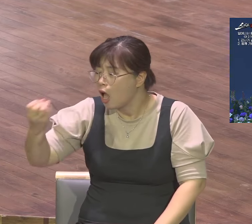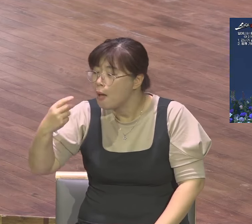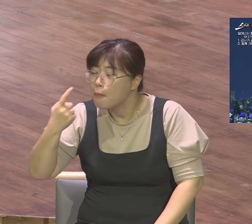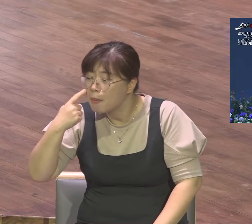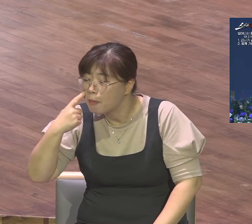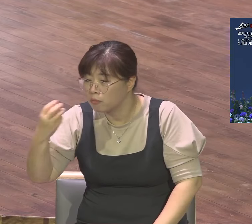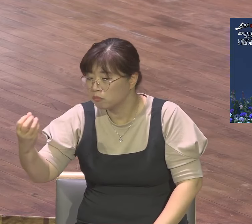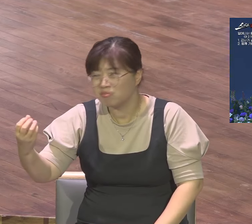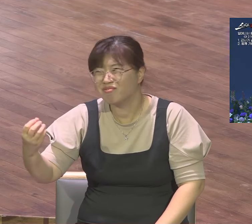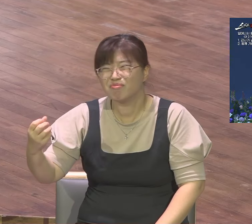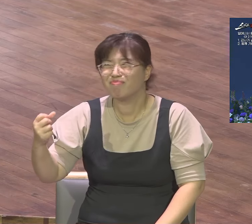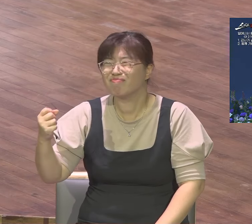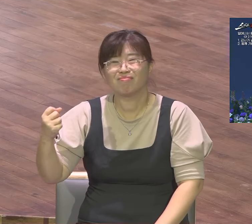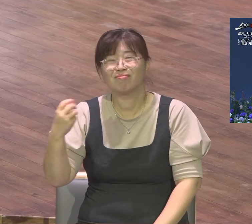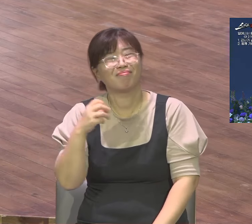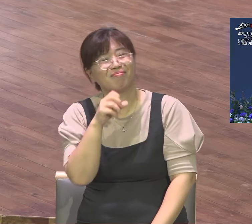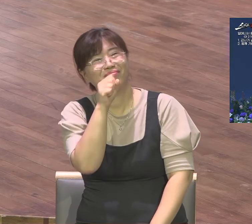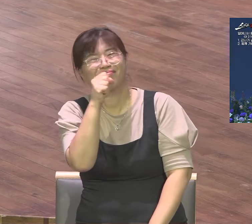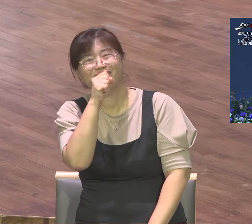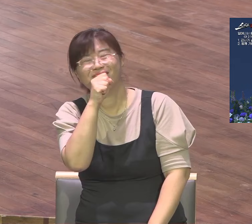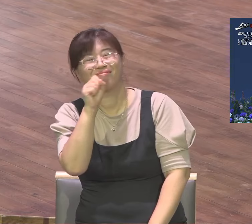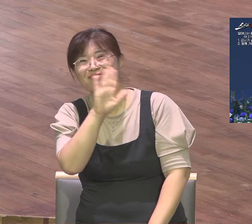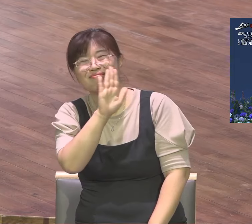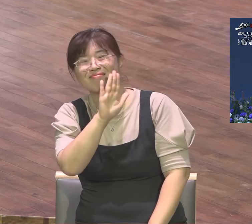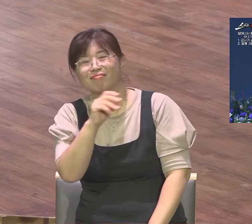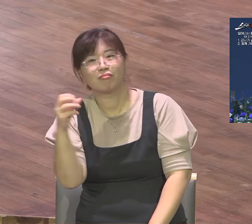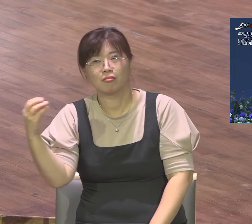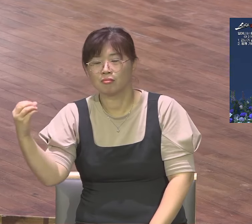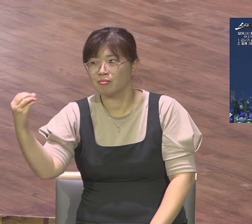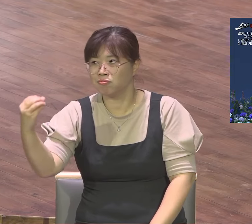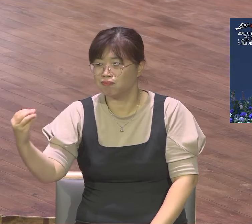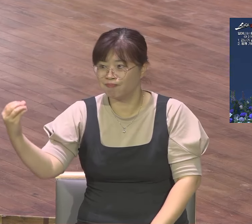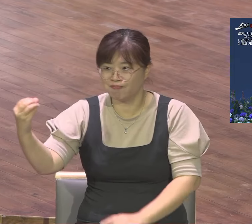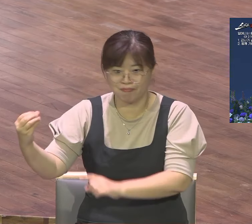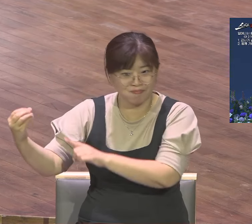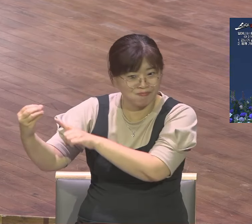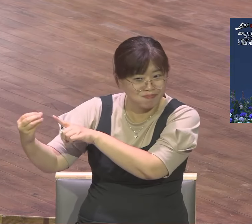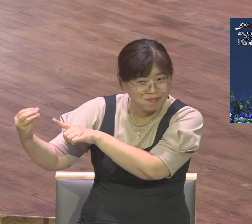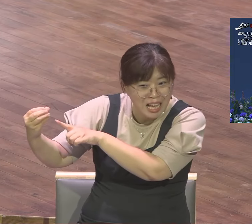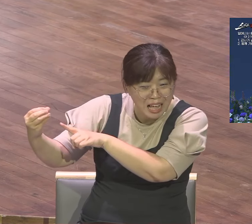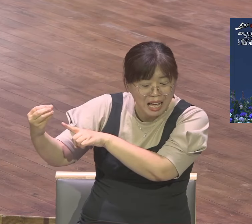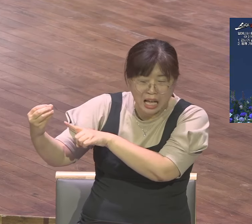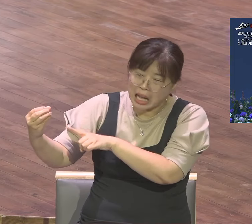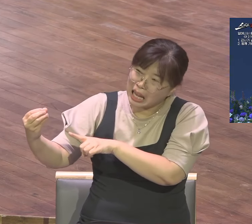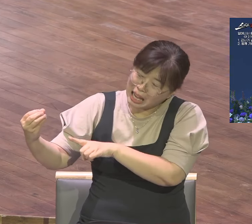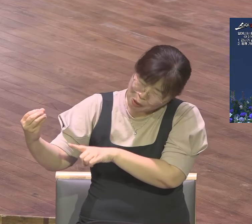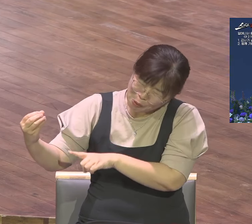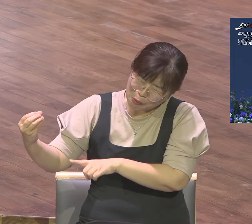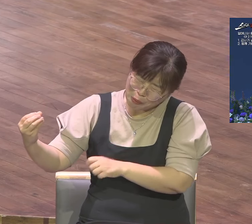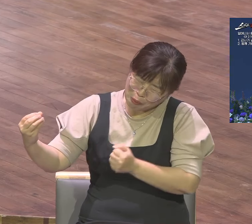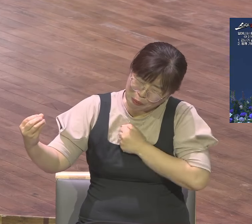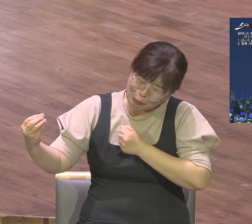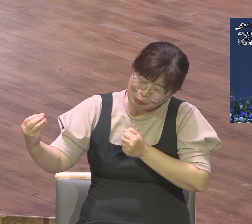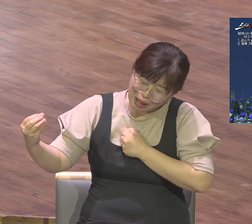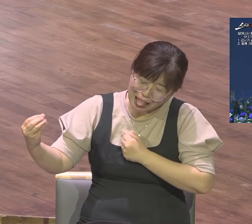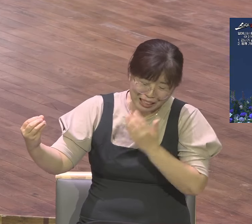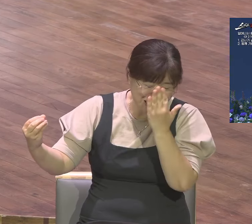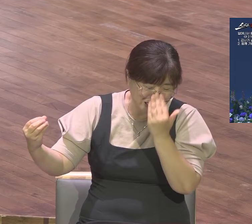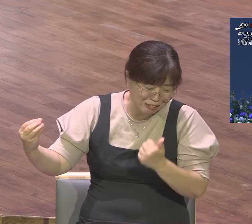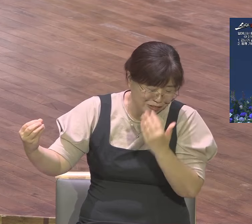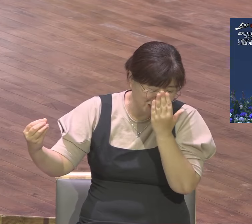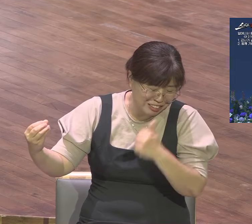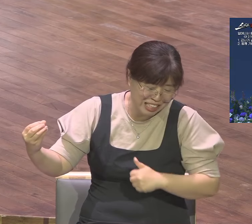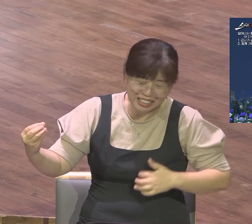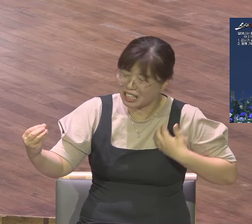그 자라기를 문화가 그래요. 우리 저는 부산이나 부산 사람들은 그 말을 그냥 막 편하게 그냥 내 마음껏 막 합니다.